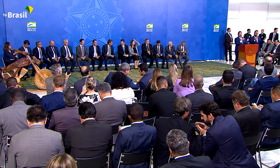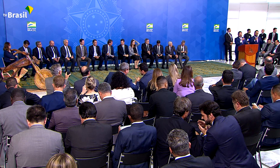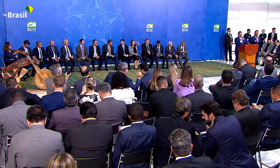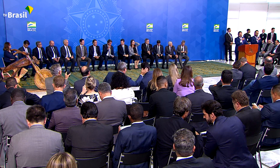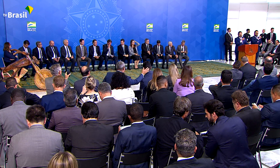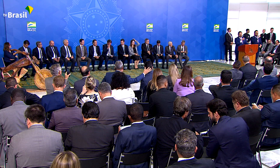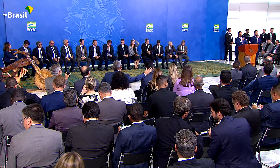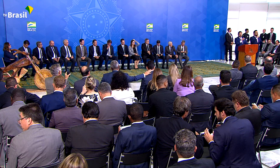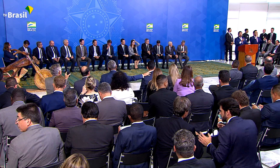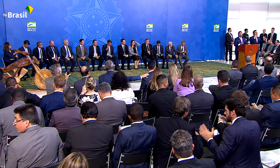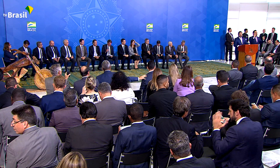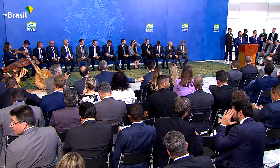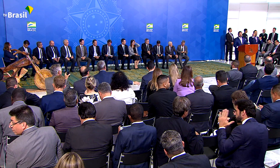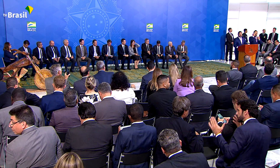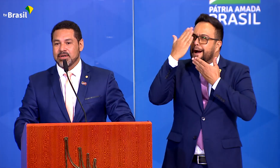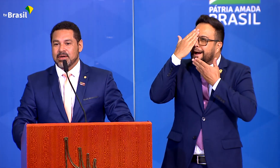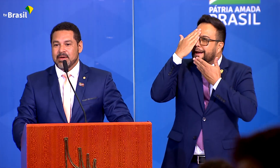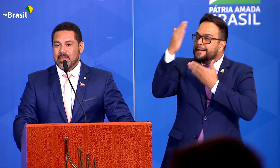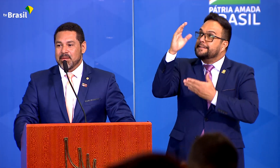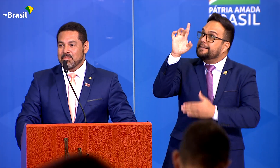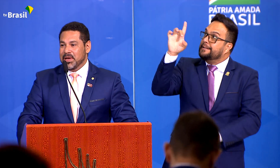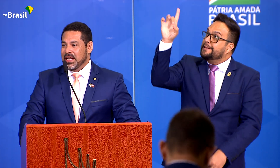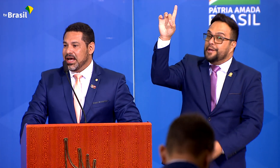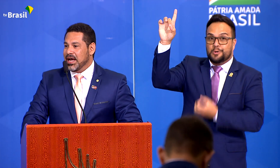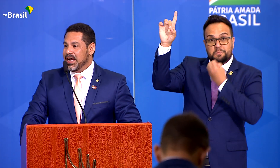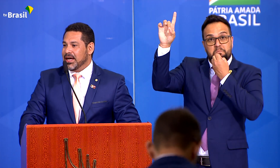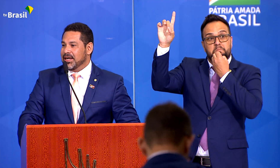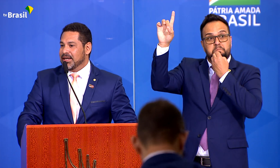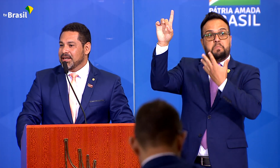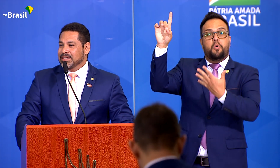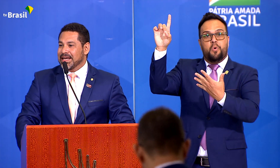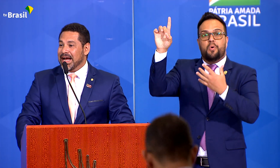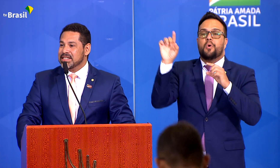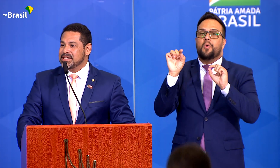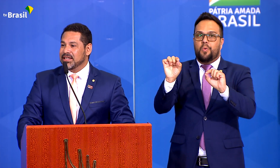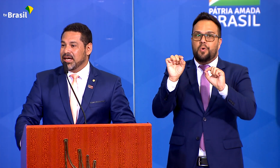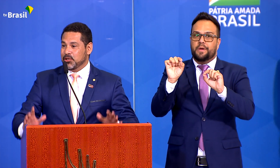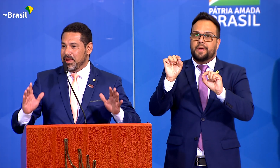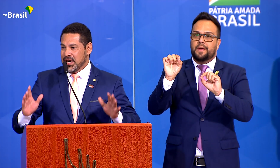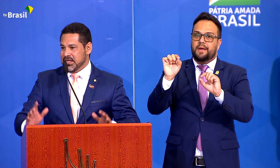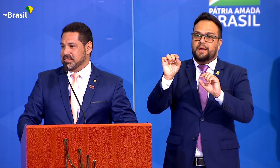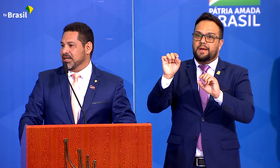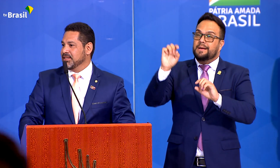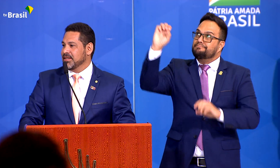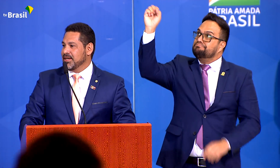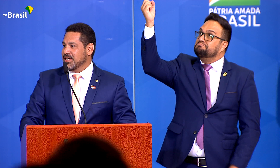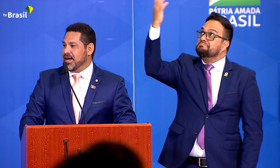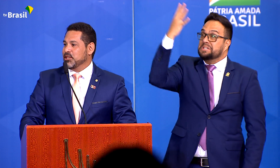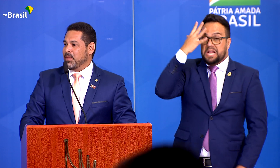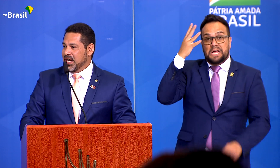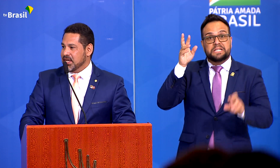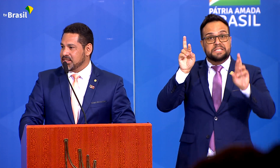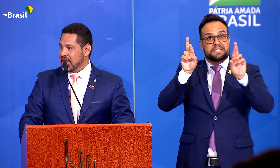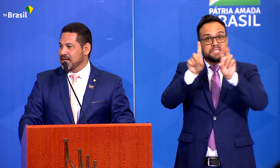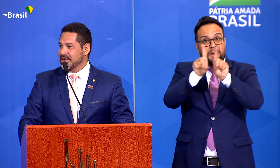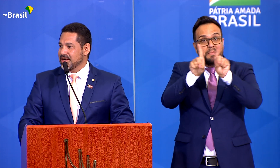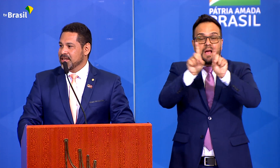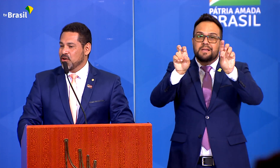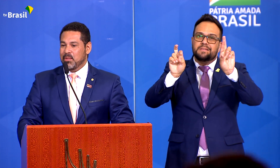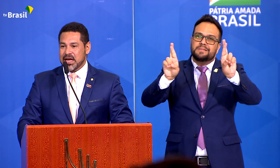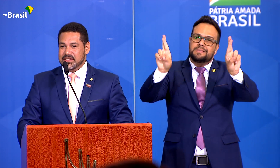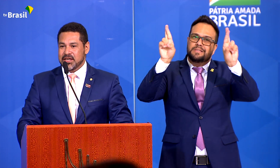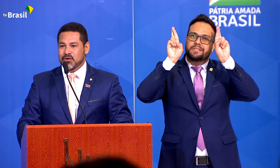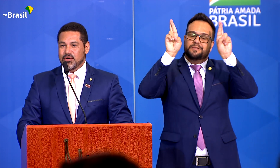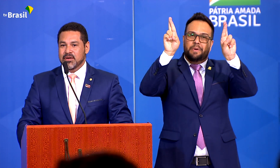para agradecer ao nosso bom Deus pela graça da esperança a esperança